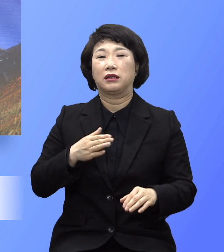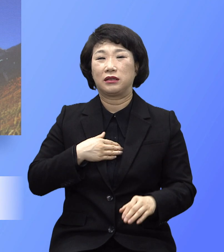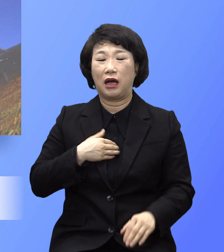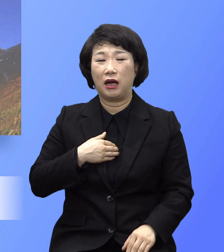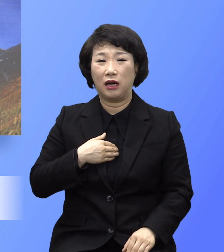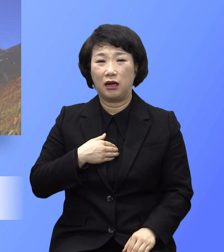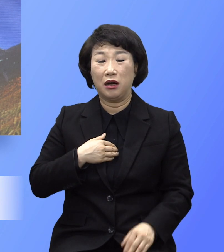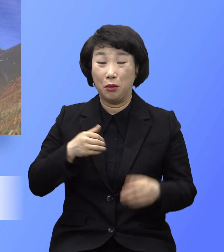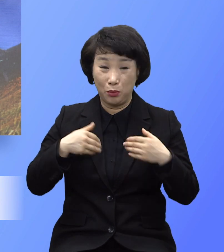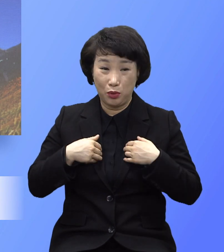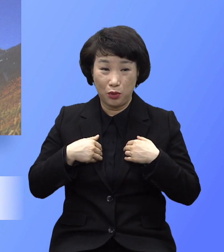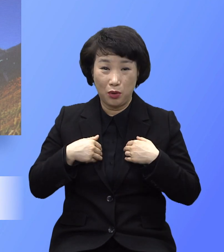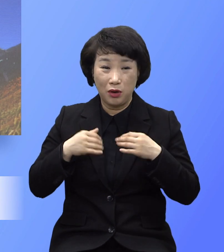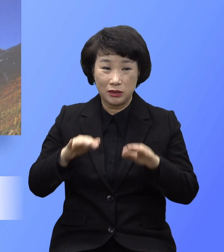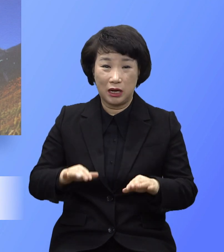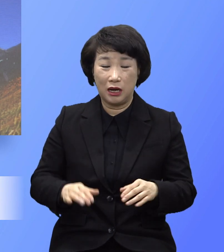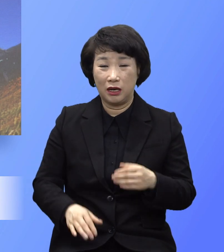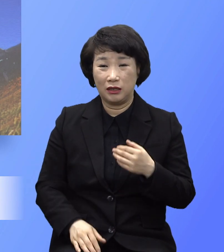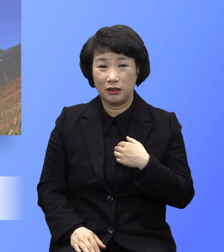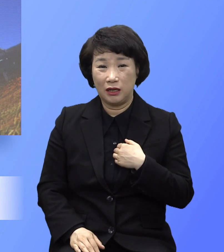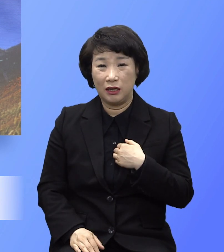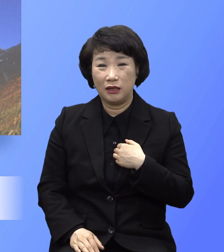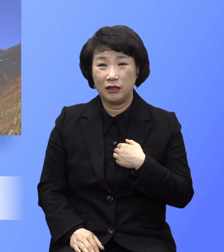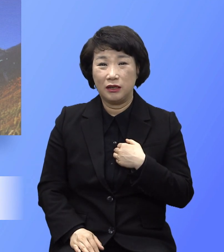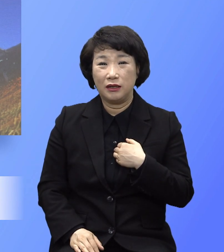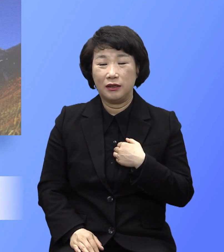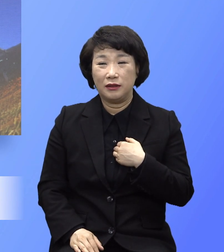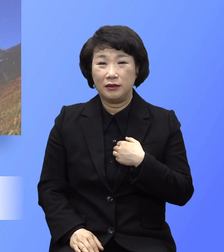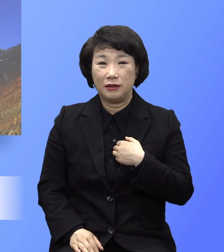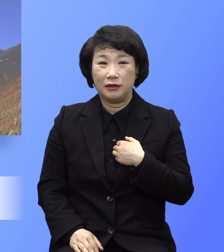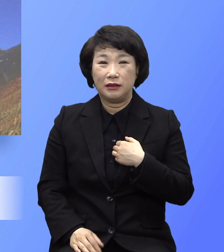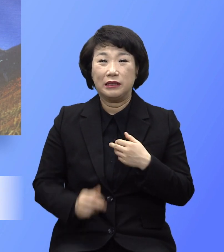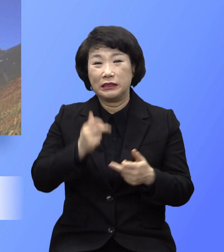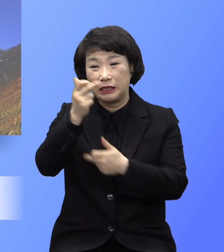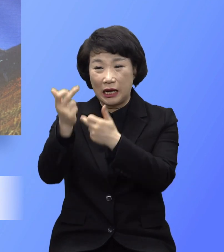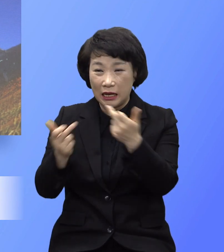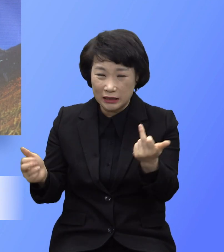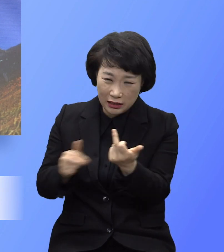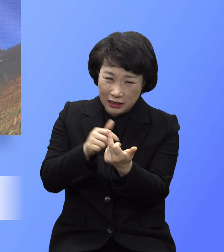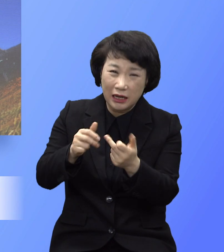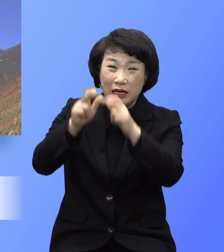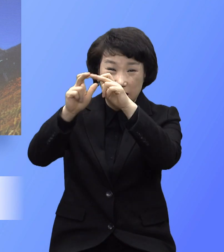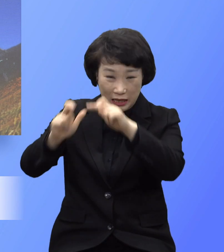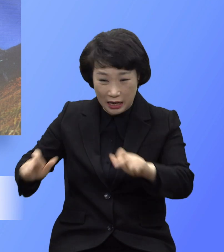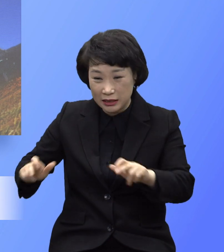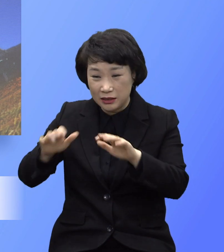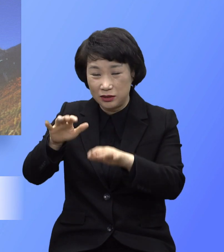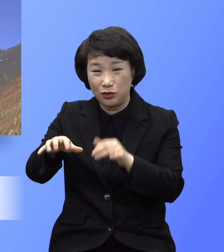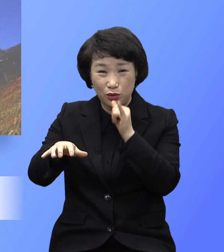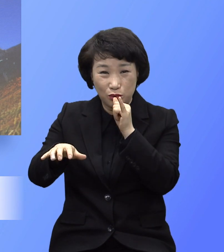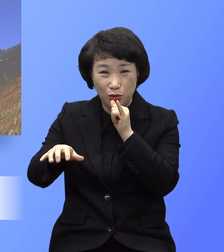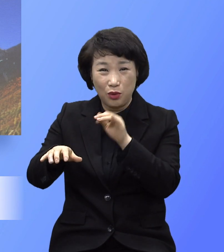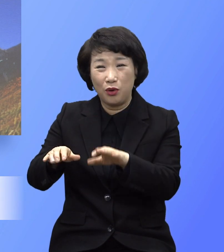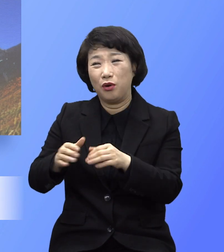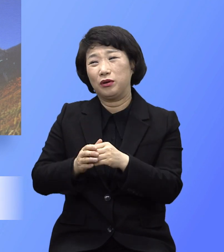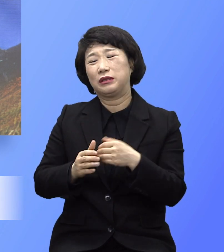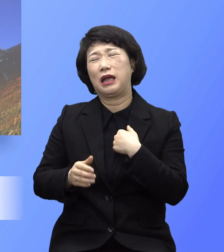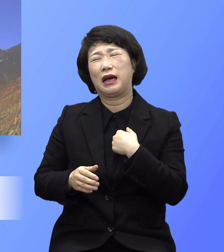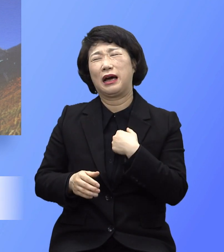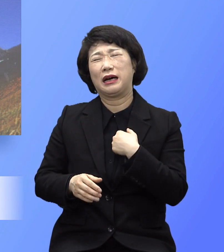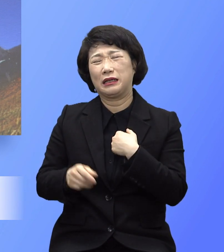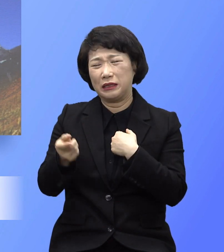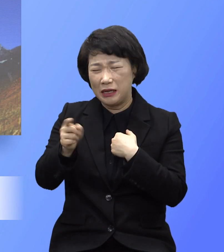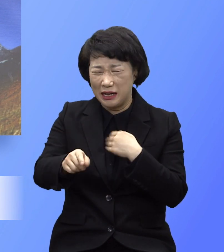나에게는. 그래서 산에 올라가서 텐트를 치고요.